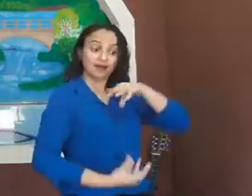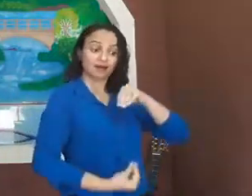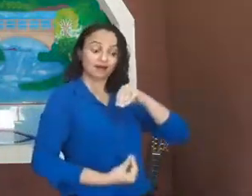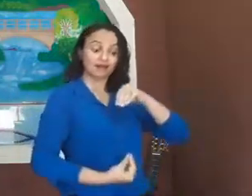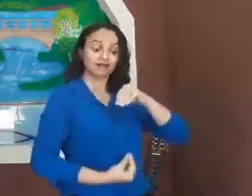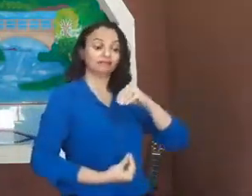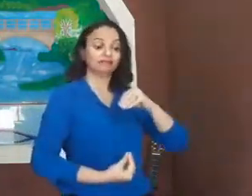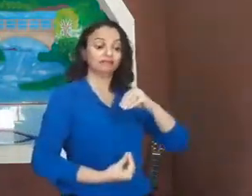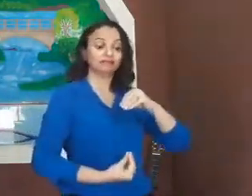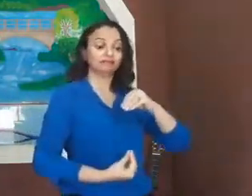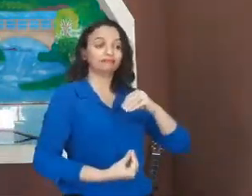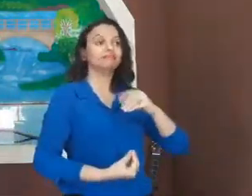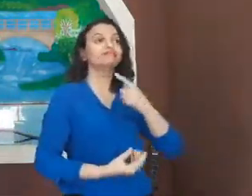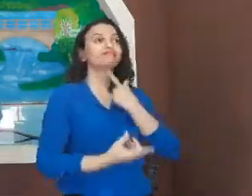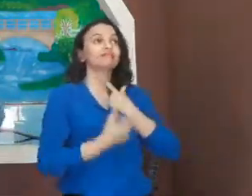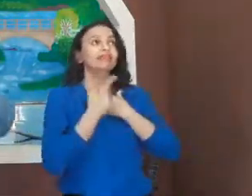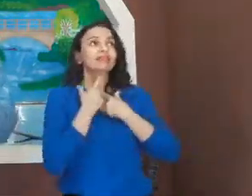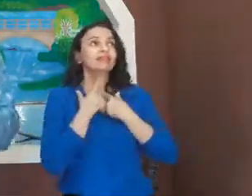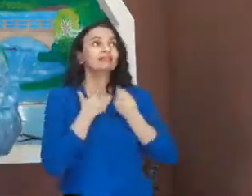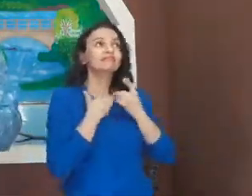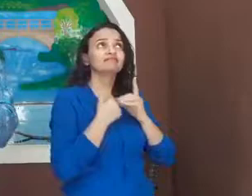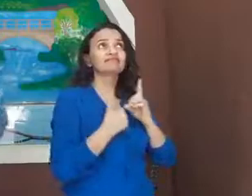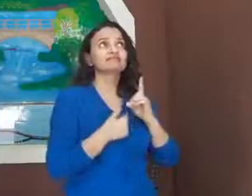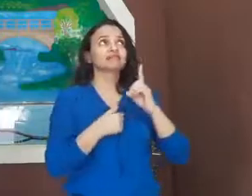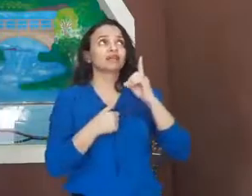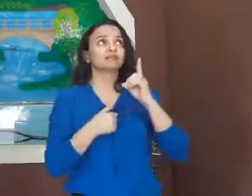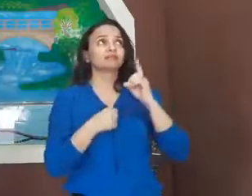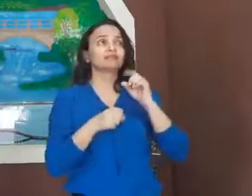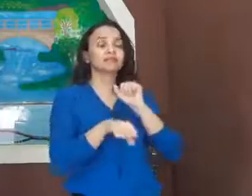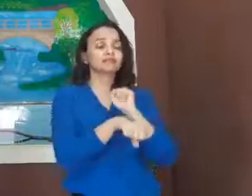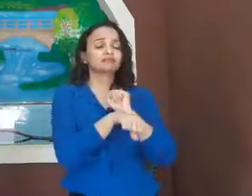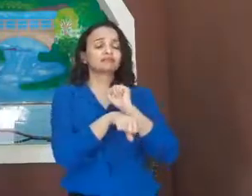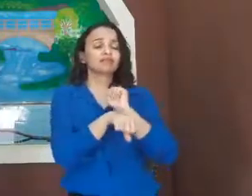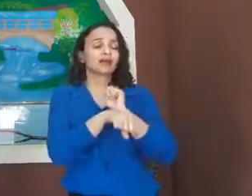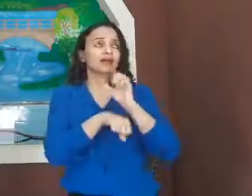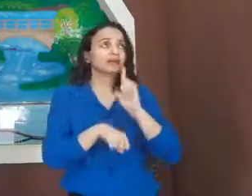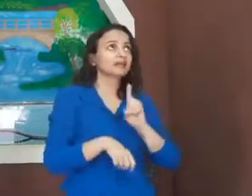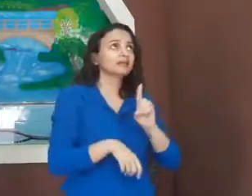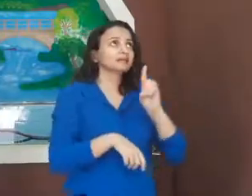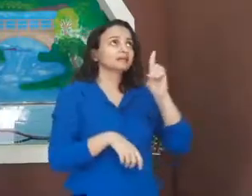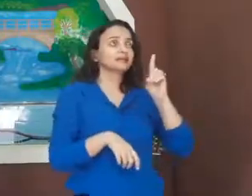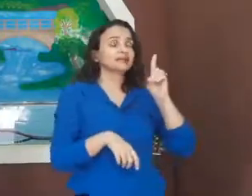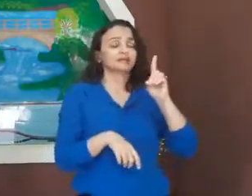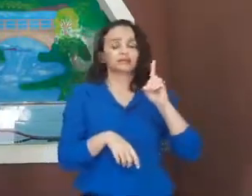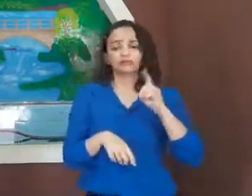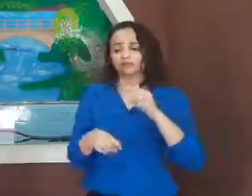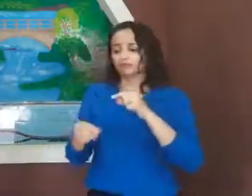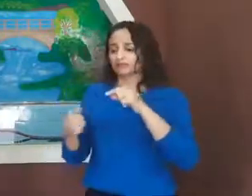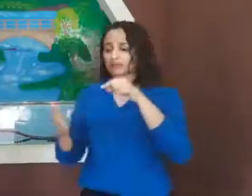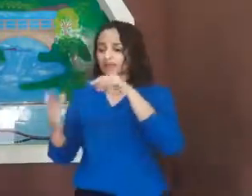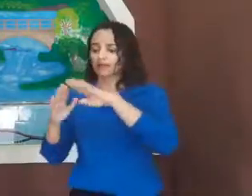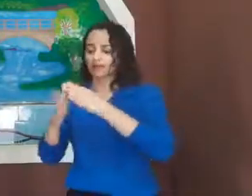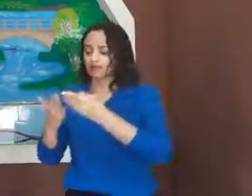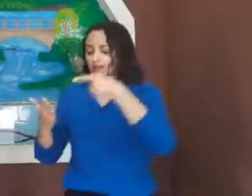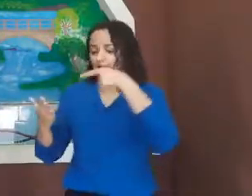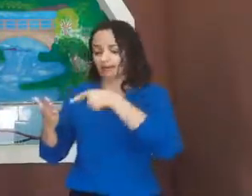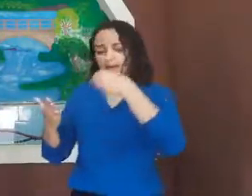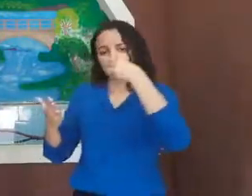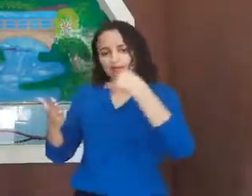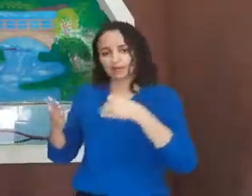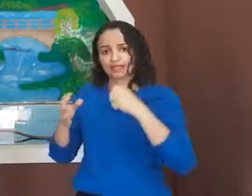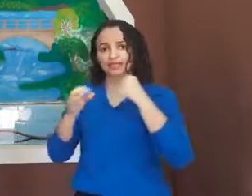pelo Senhor. Ou seja, aqui está falando da ansiedade, né? Ter uma ansiedade pelo Senhor, mas não a ansiedade de ficar